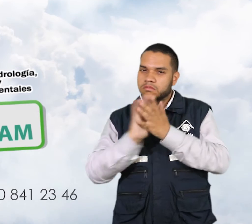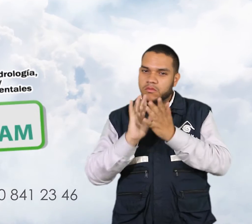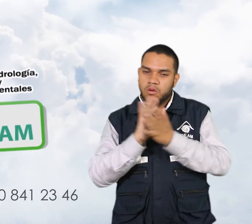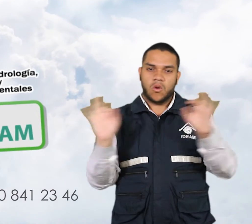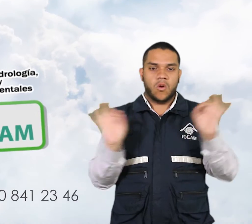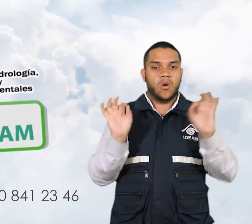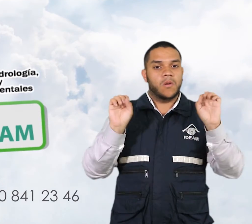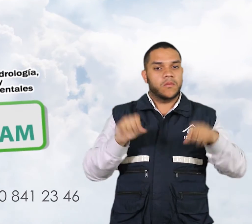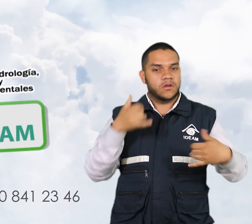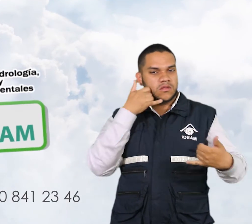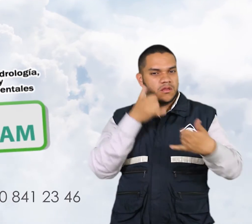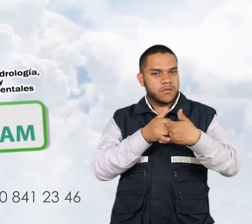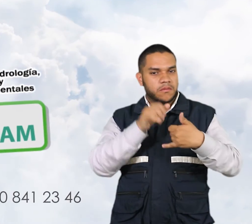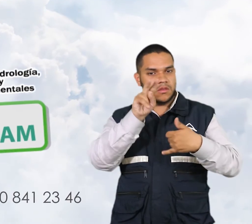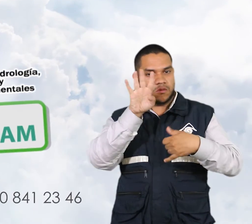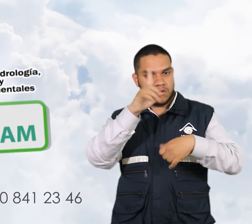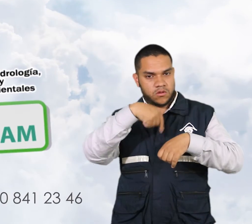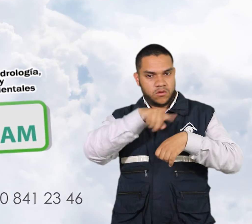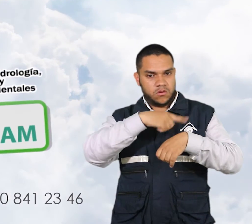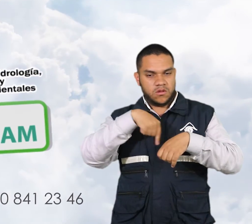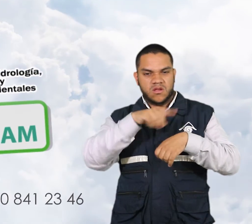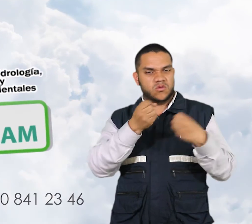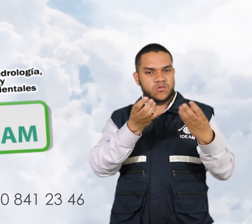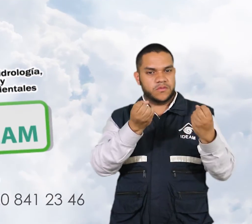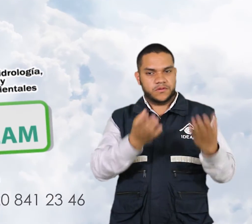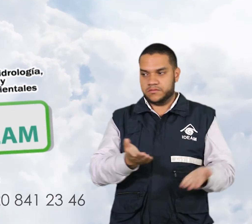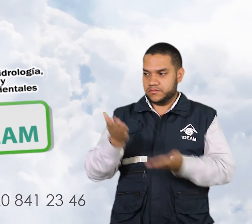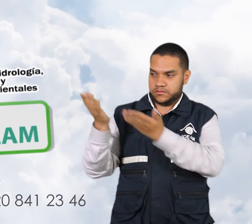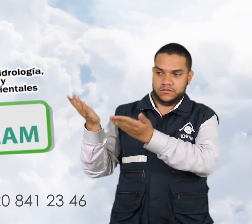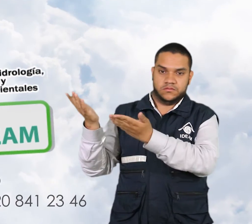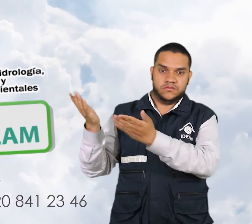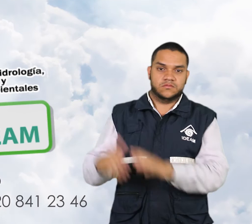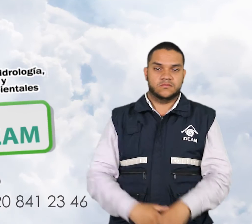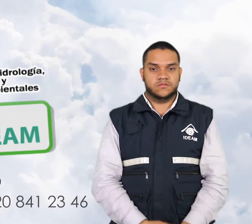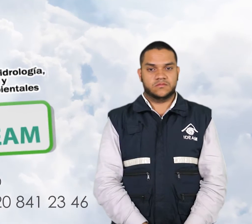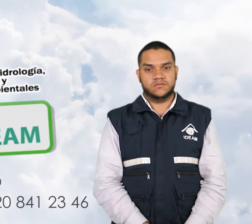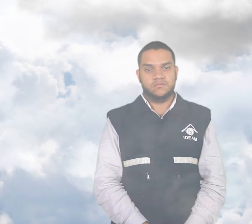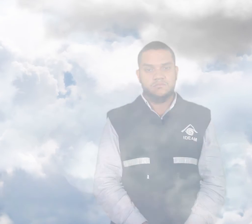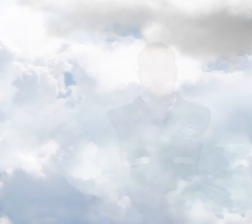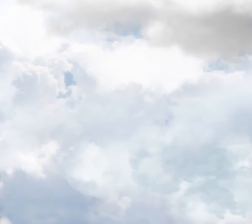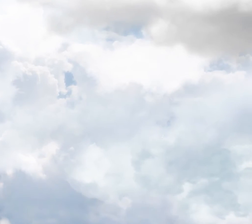comunicarse con nosotros las 24 horas del día a los números telefónicos que aparecen en pantalla.